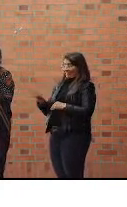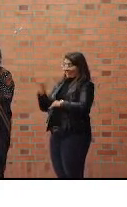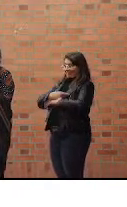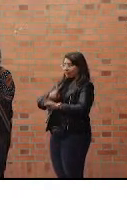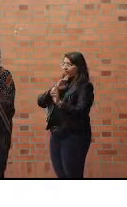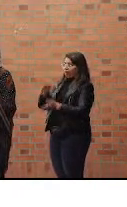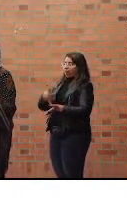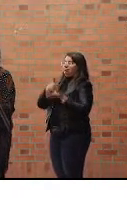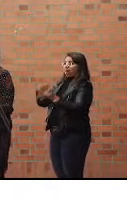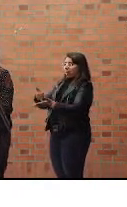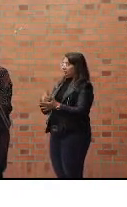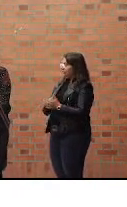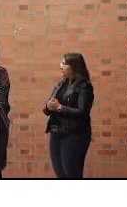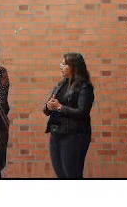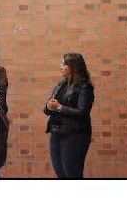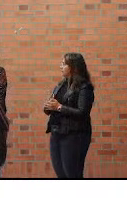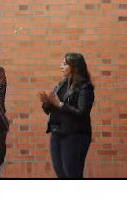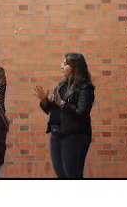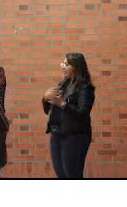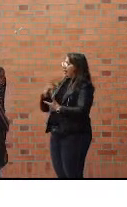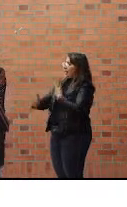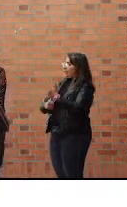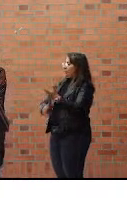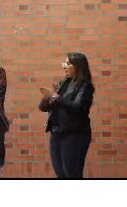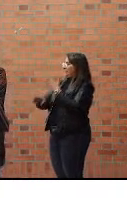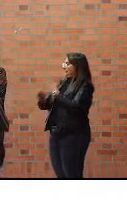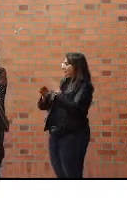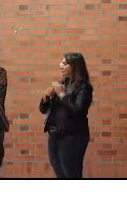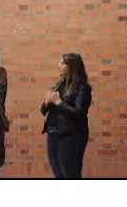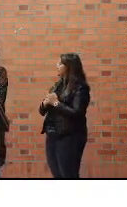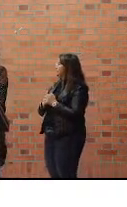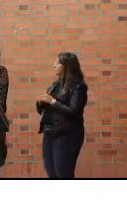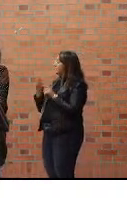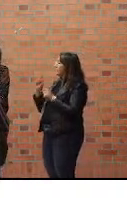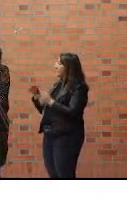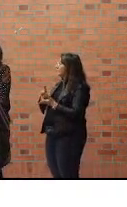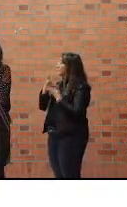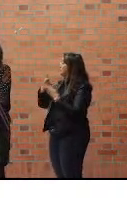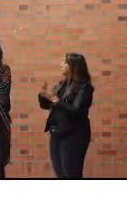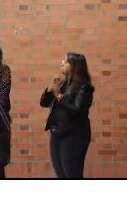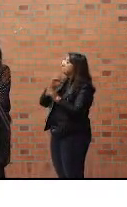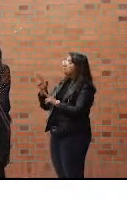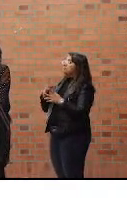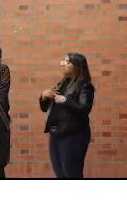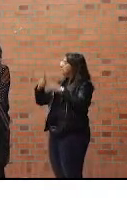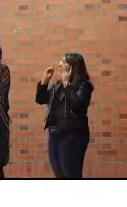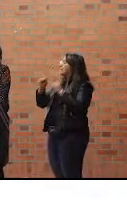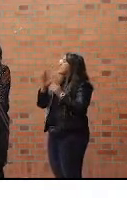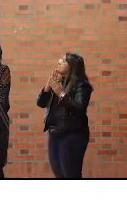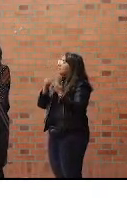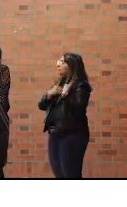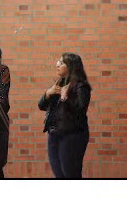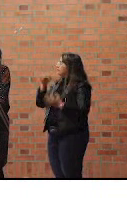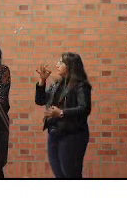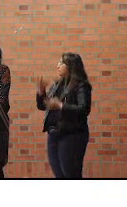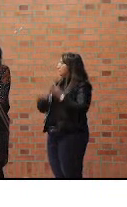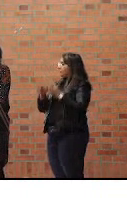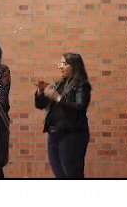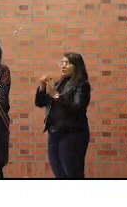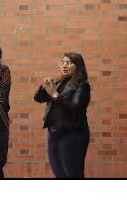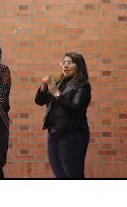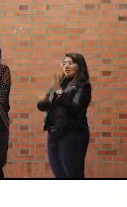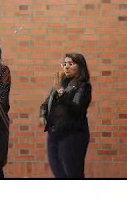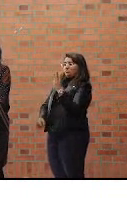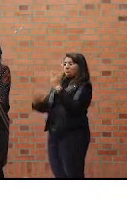todo está pensado en torno a la lucha este premio va a ser decidido por un Jurado integrado por tres personas